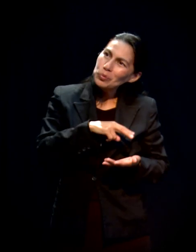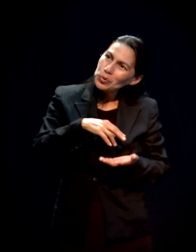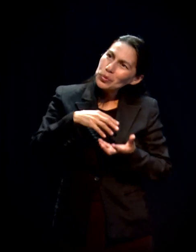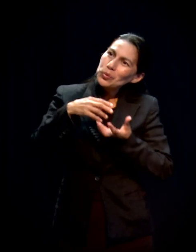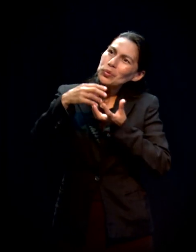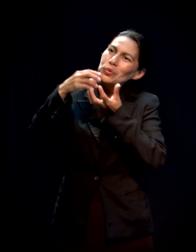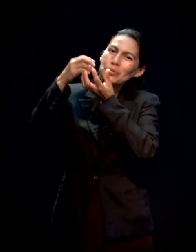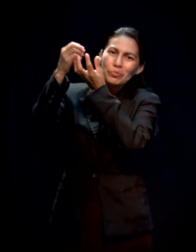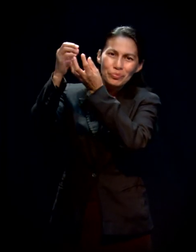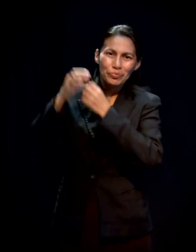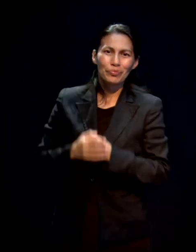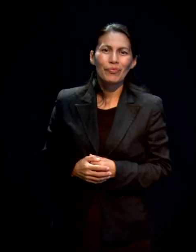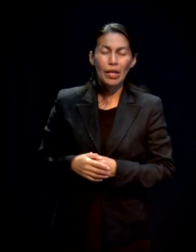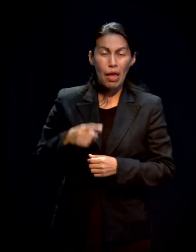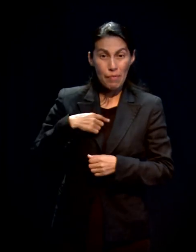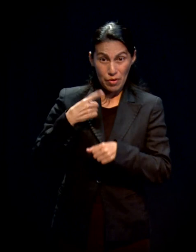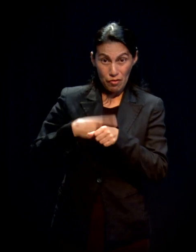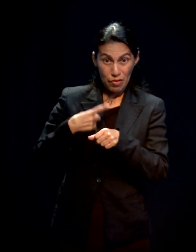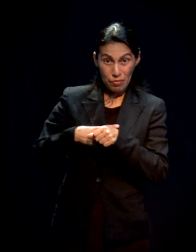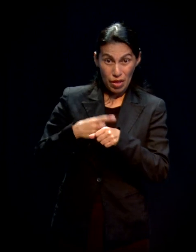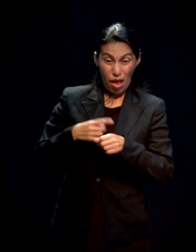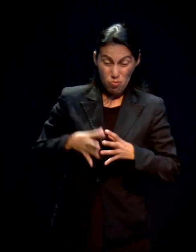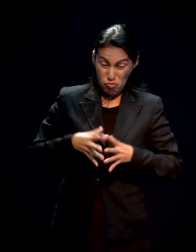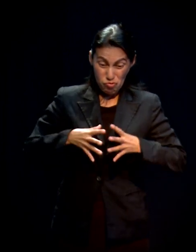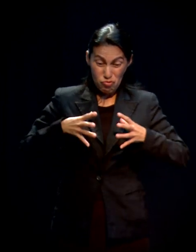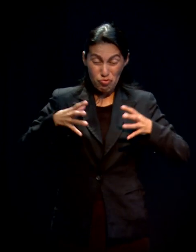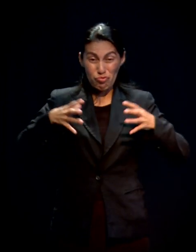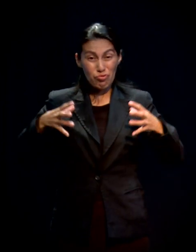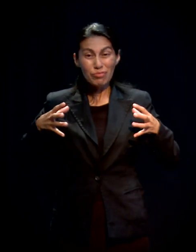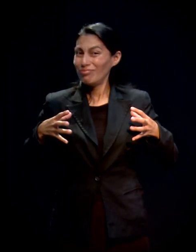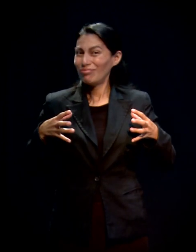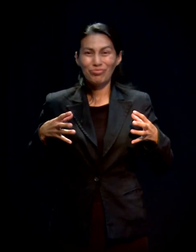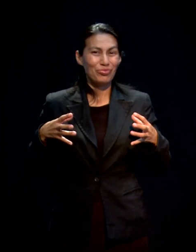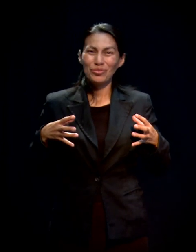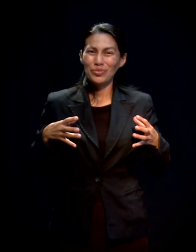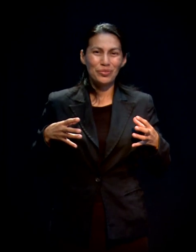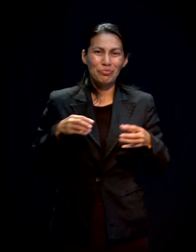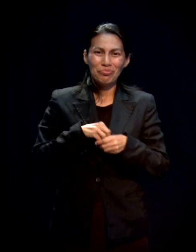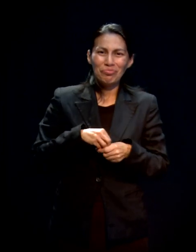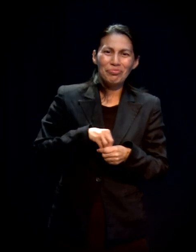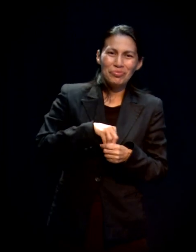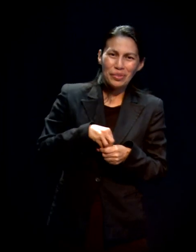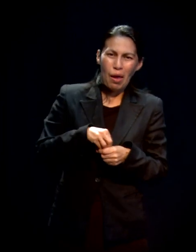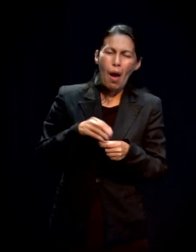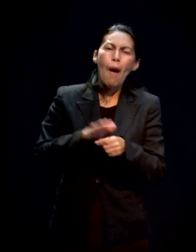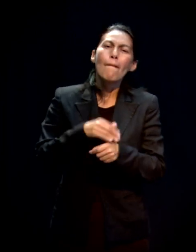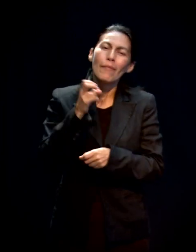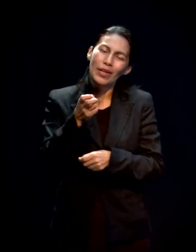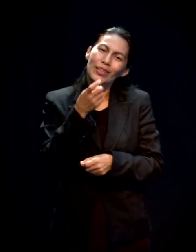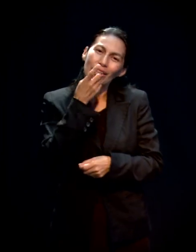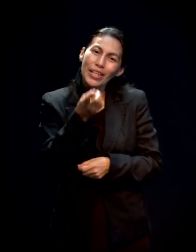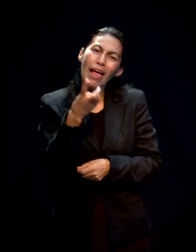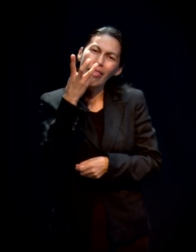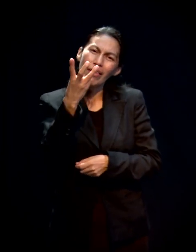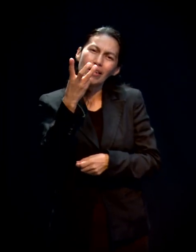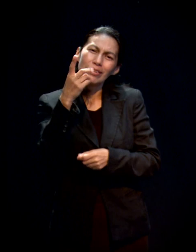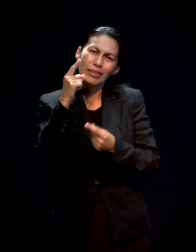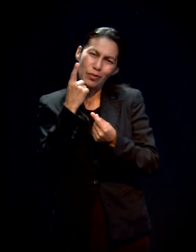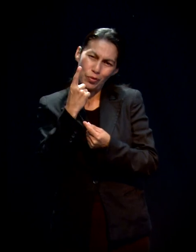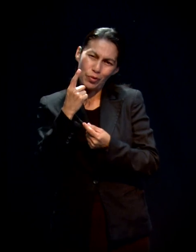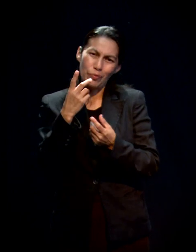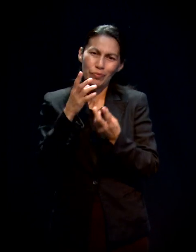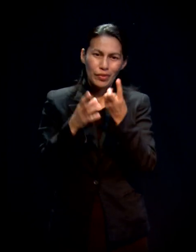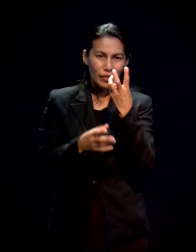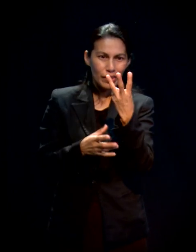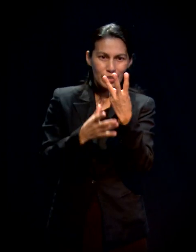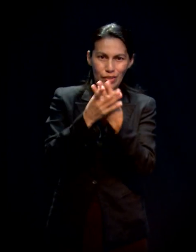el señor no ha permitido que se desate en algo peor es por eso que yo le decía un inicio esta oración se respondió al 3 en